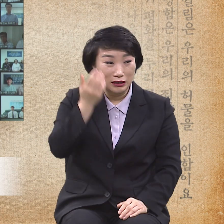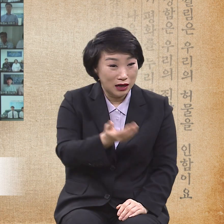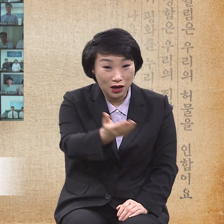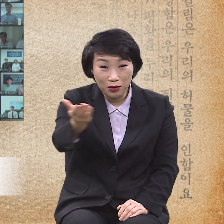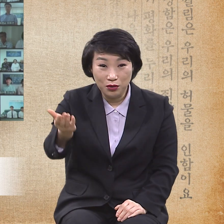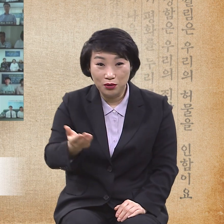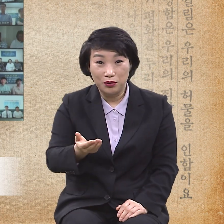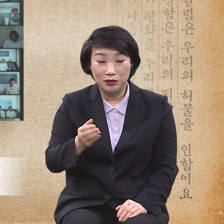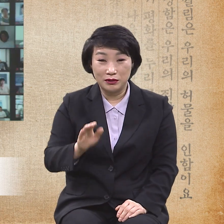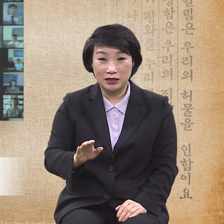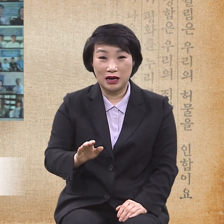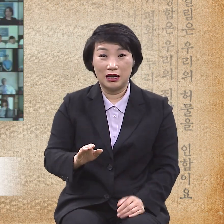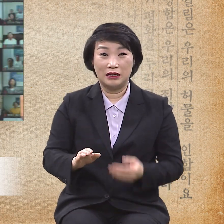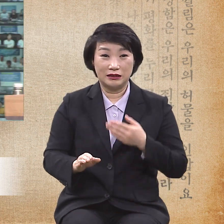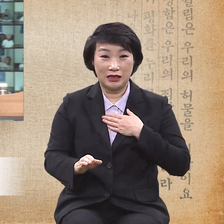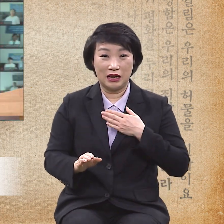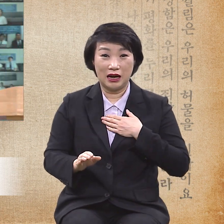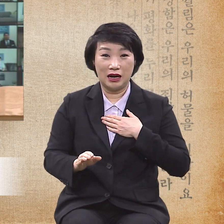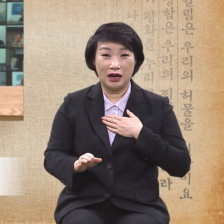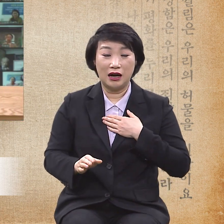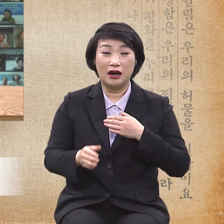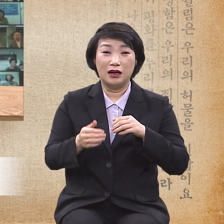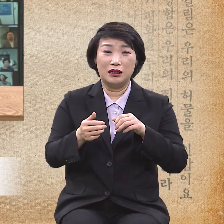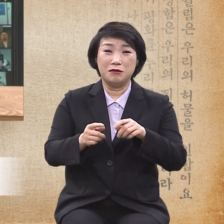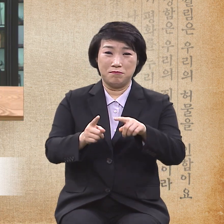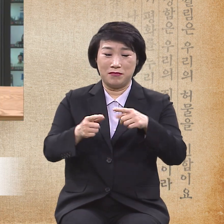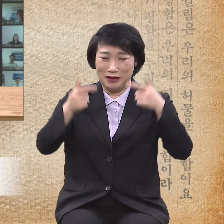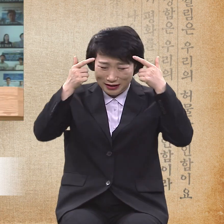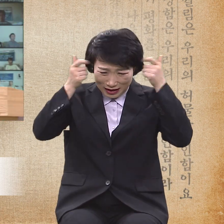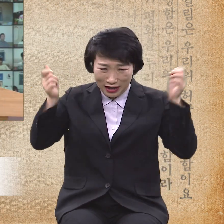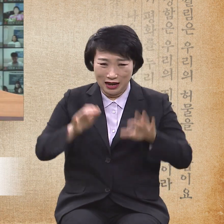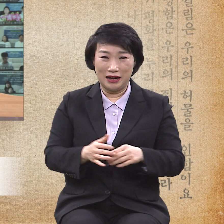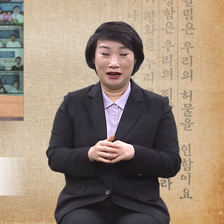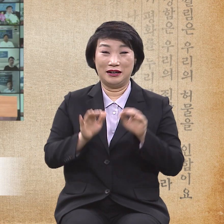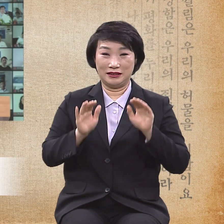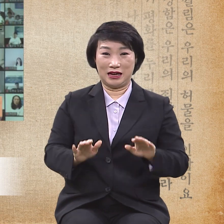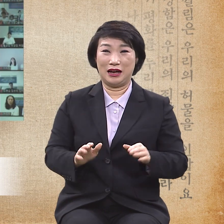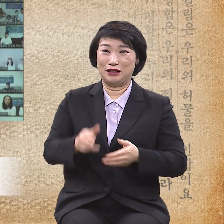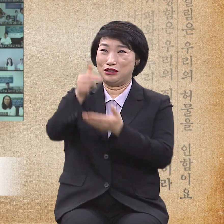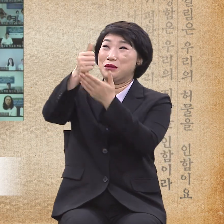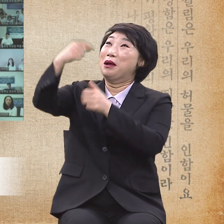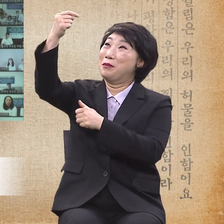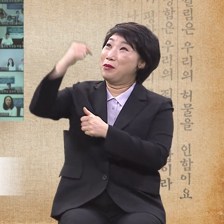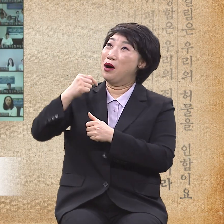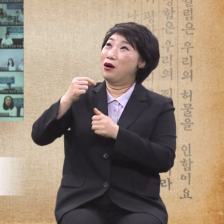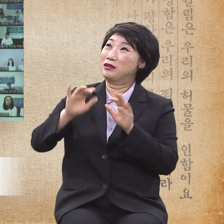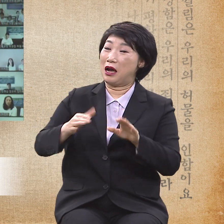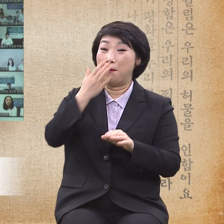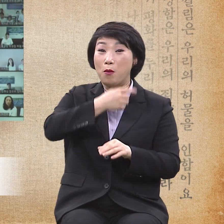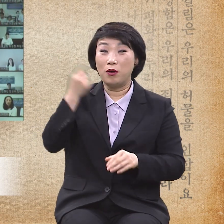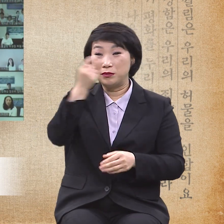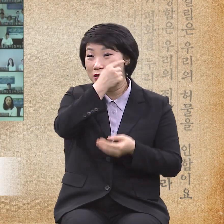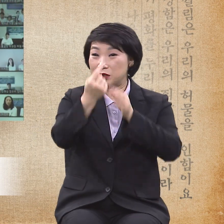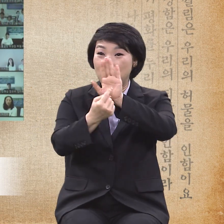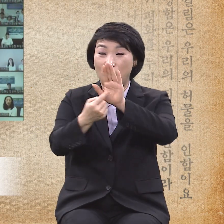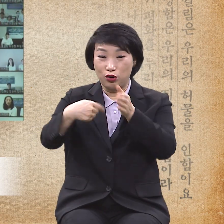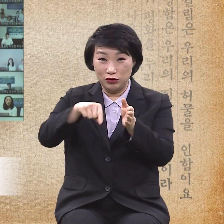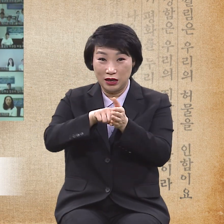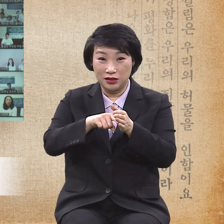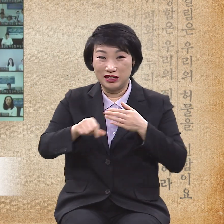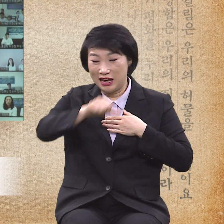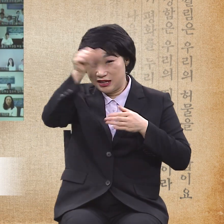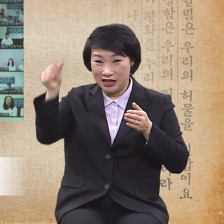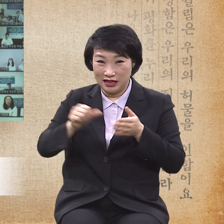있던가 내가 죽을 각오하고 주님이 명령하신 복음 증거를 위해서